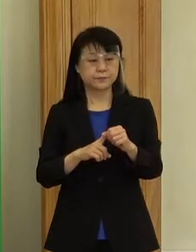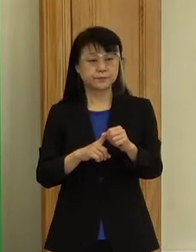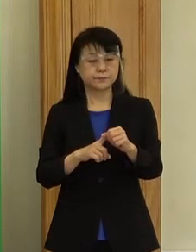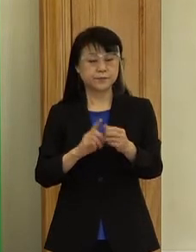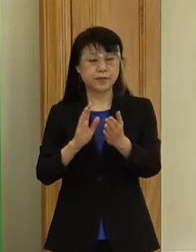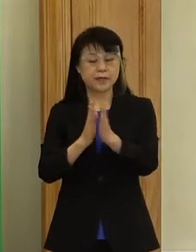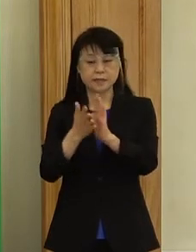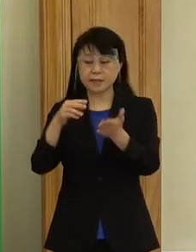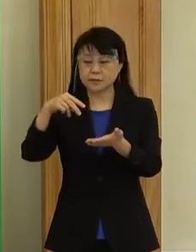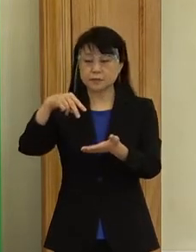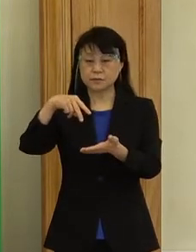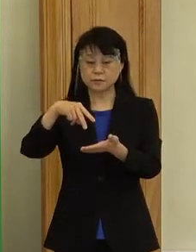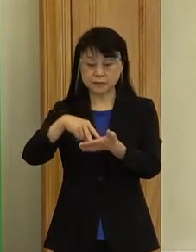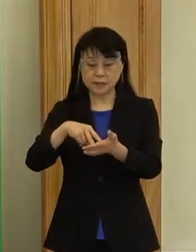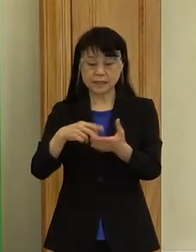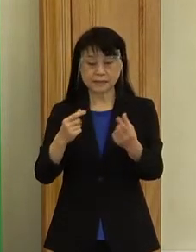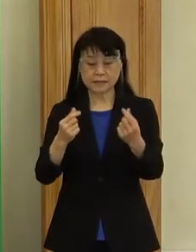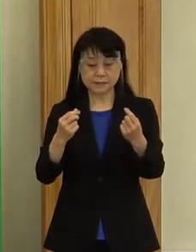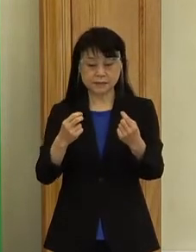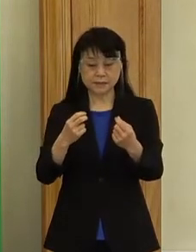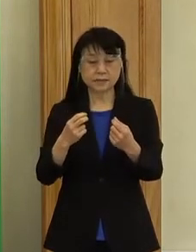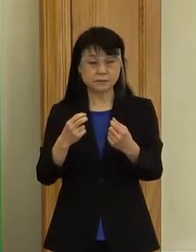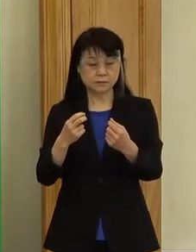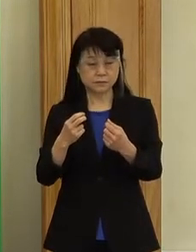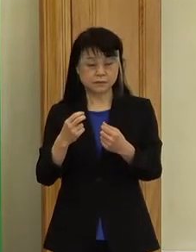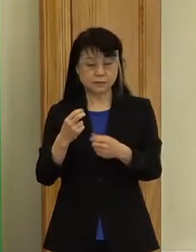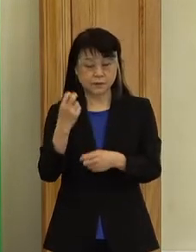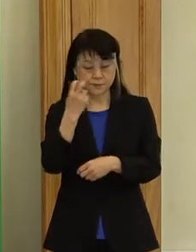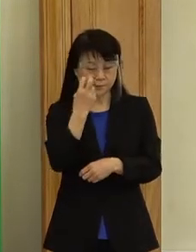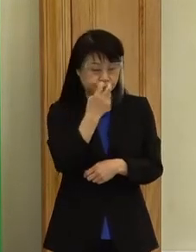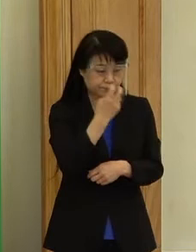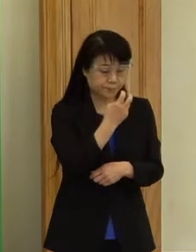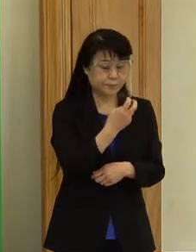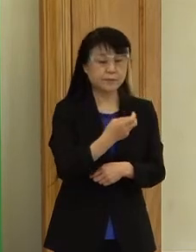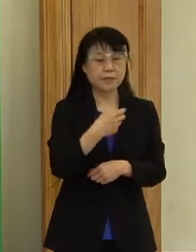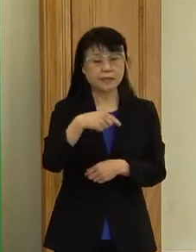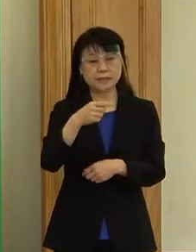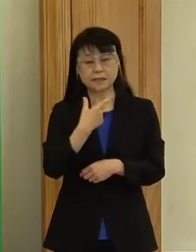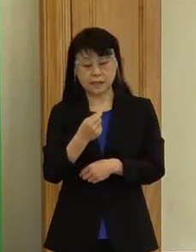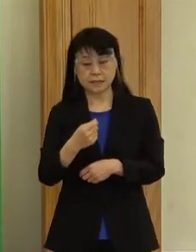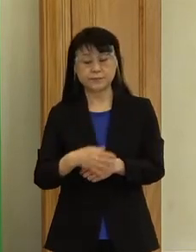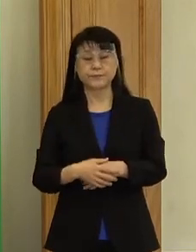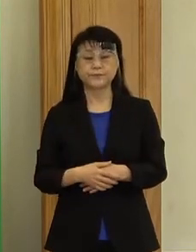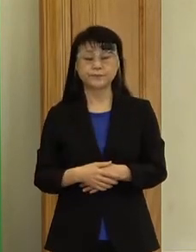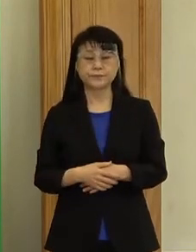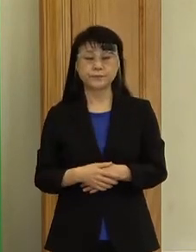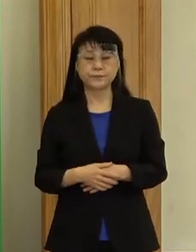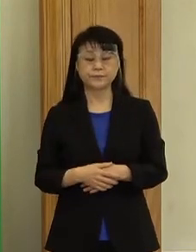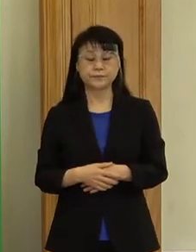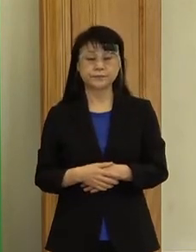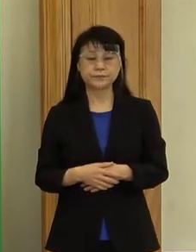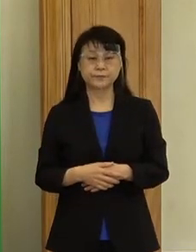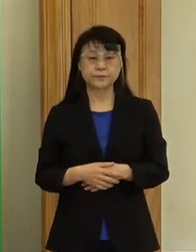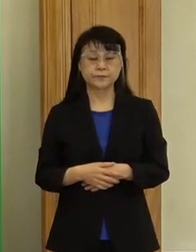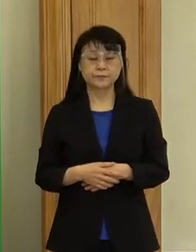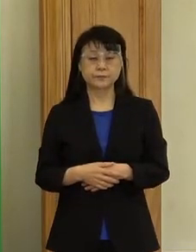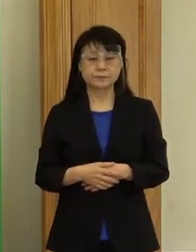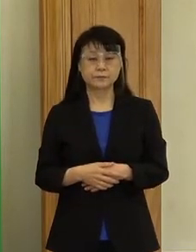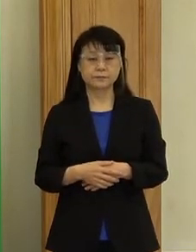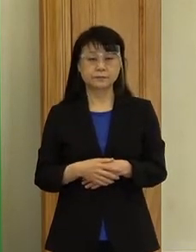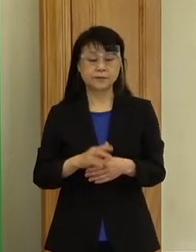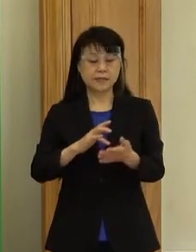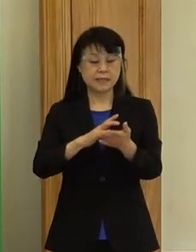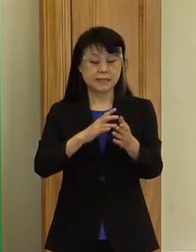県として、しっかりと目配りをしていきたいと考えております。また医薬